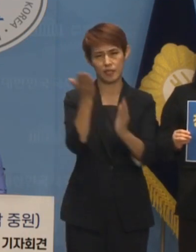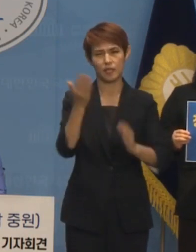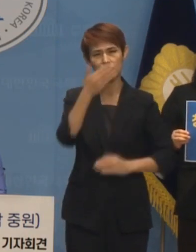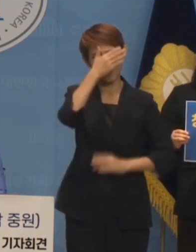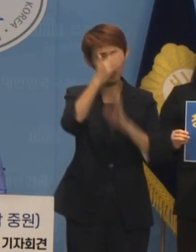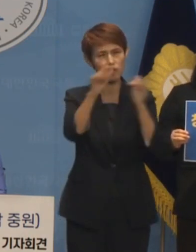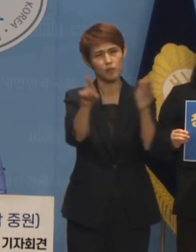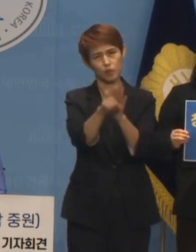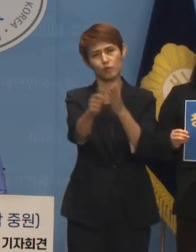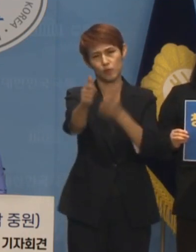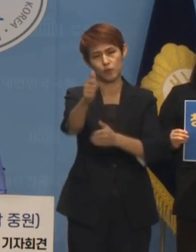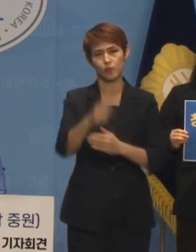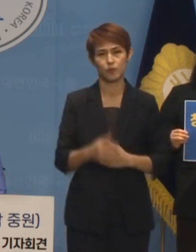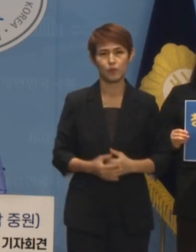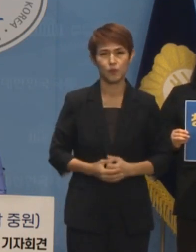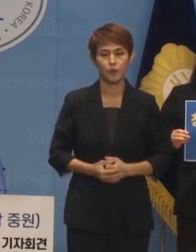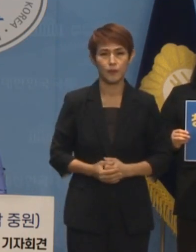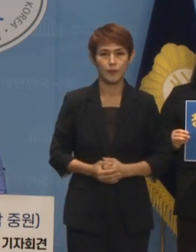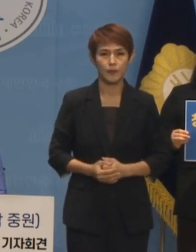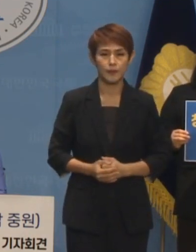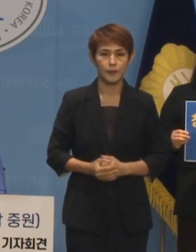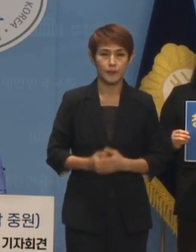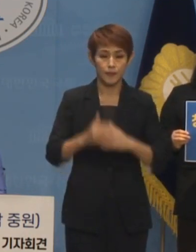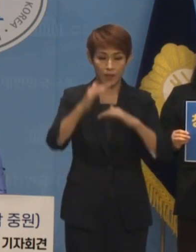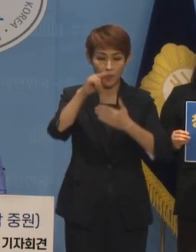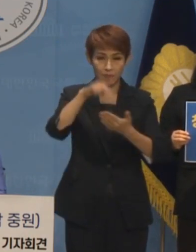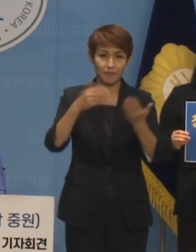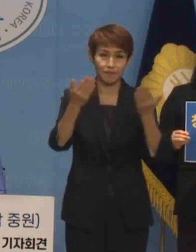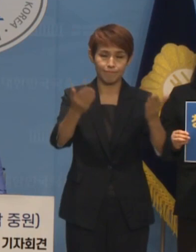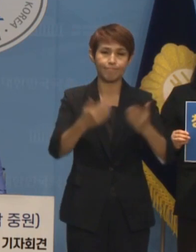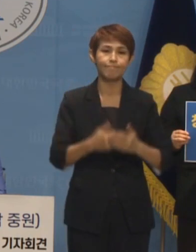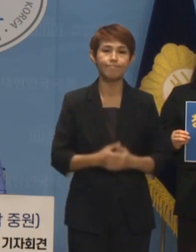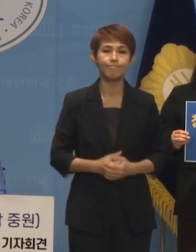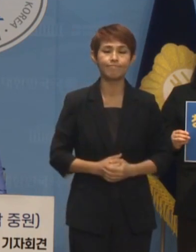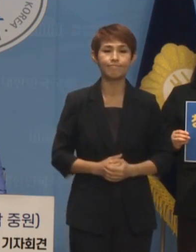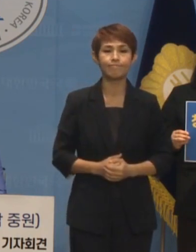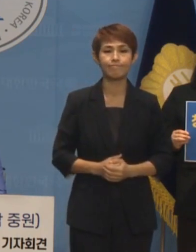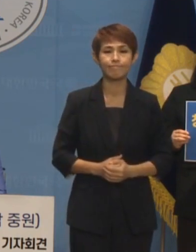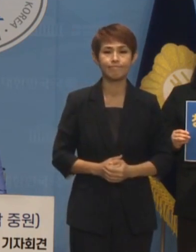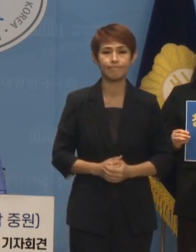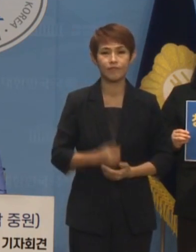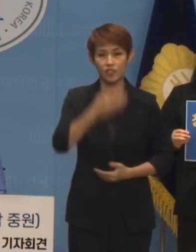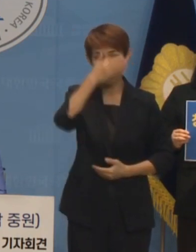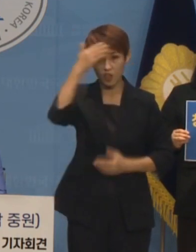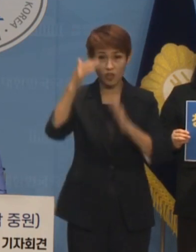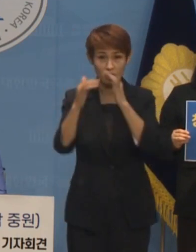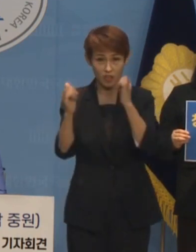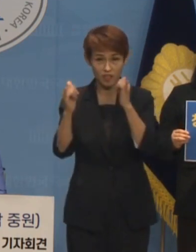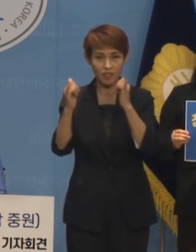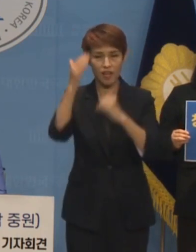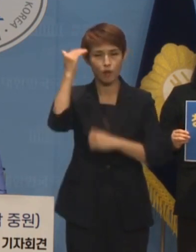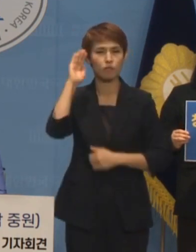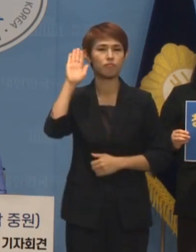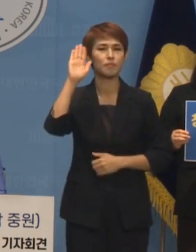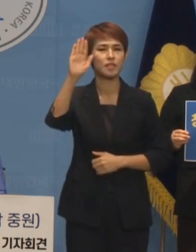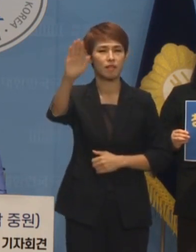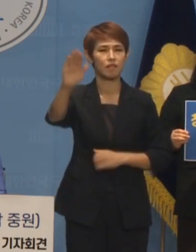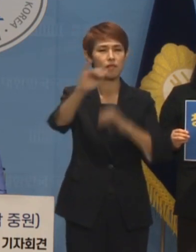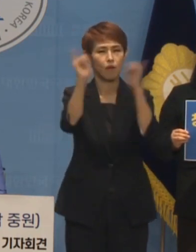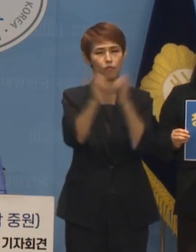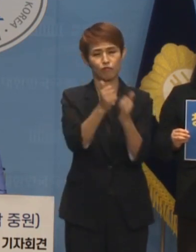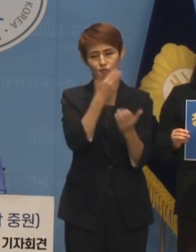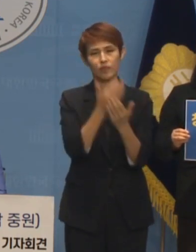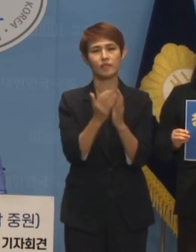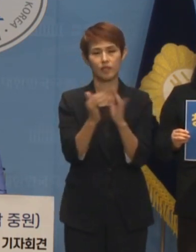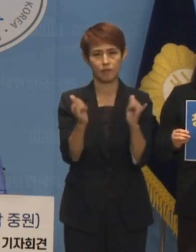믿겠습니다. 준비해온 기자회견문을 낭독하도록 하겠습니다. 청년은 우리 사회의 미래입니다.